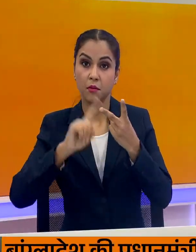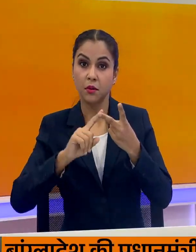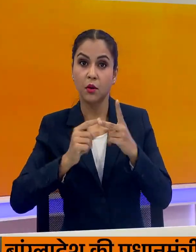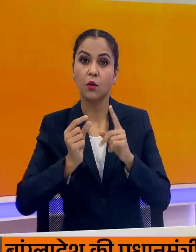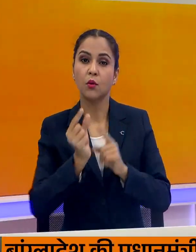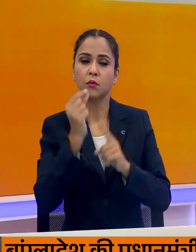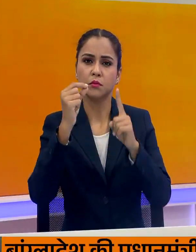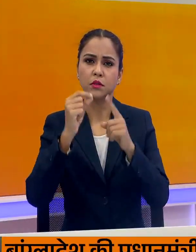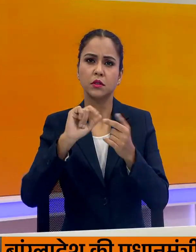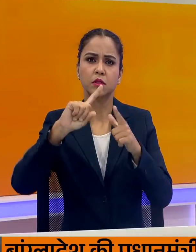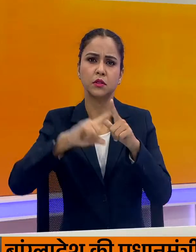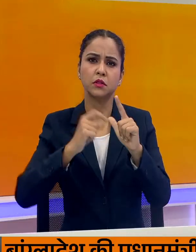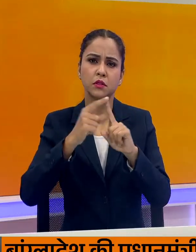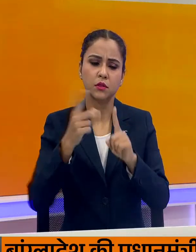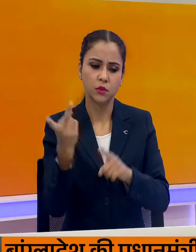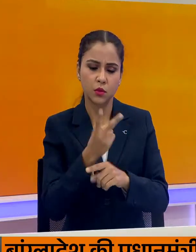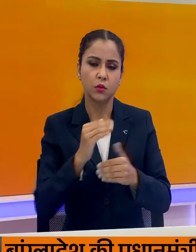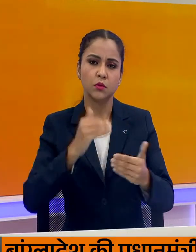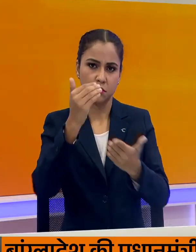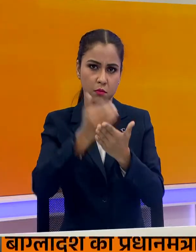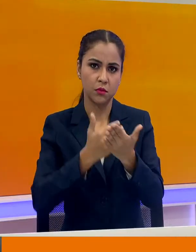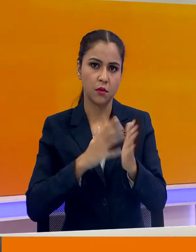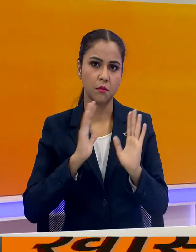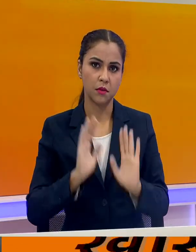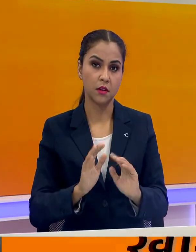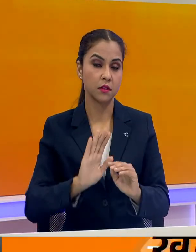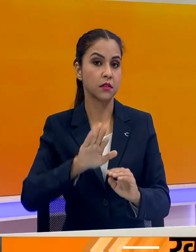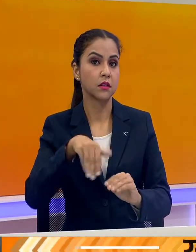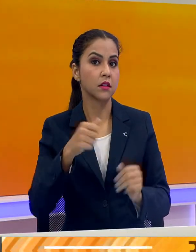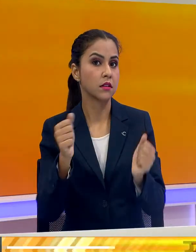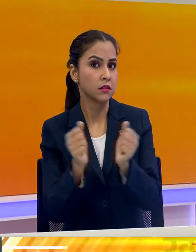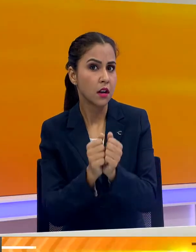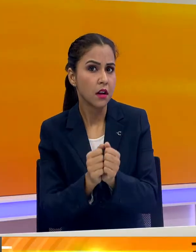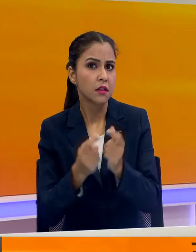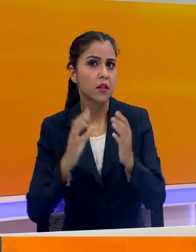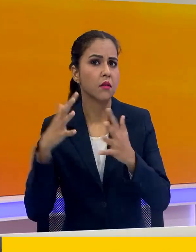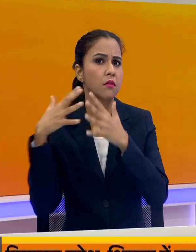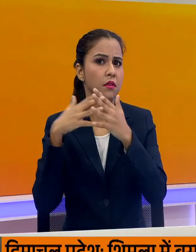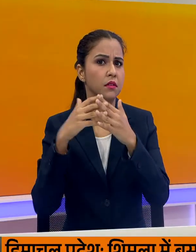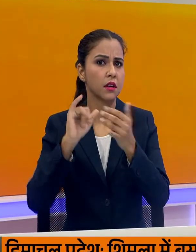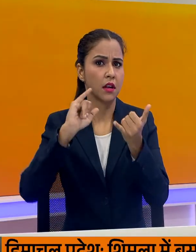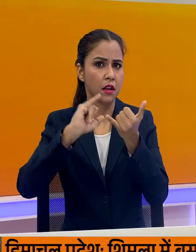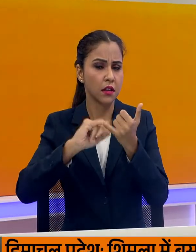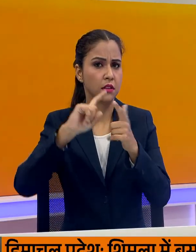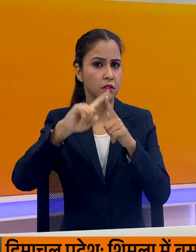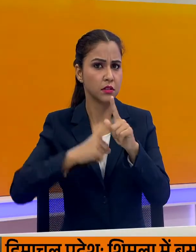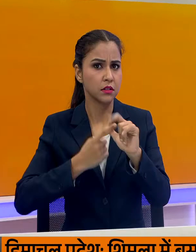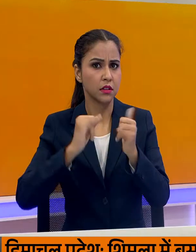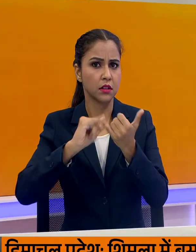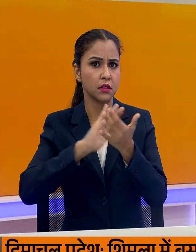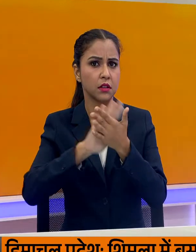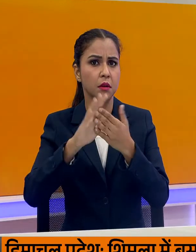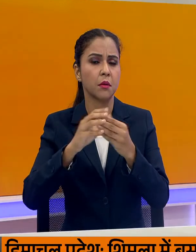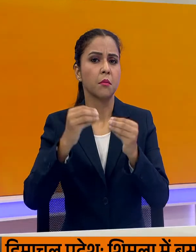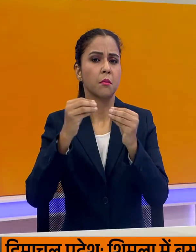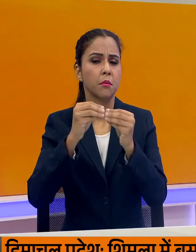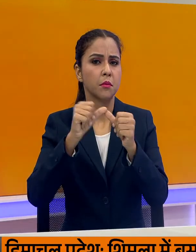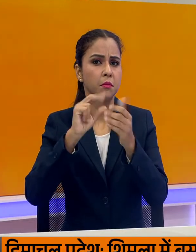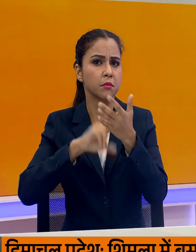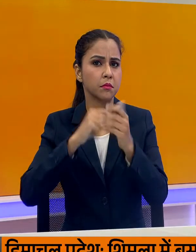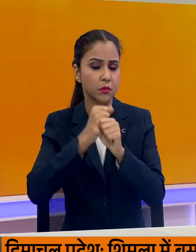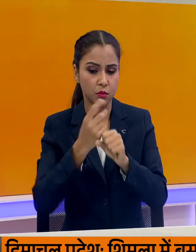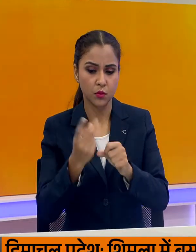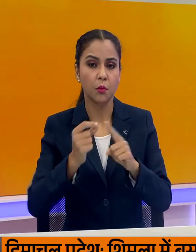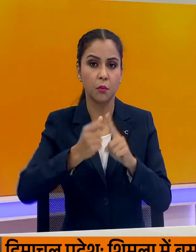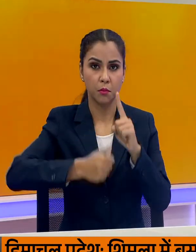धनखड़ से मुलाकात का भी कार्यक्रम है। इसके साथ ही विदेश मंत्री एस जयशंकर का बांग्लादेश की प्रधानमंत्री से